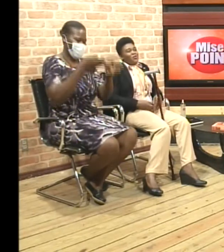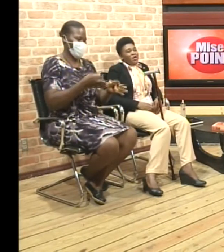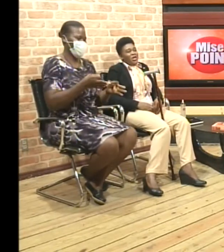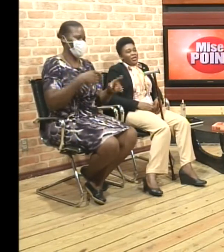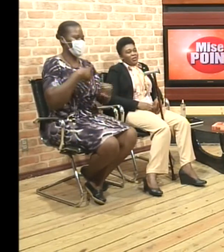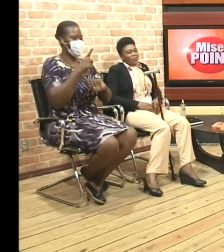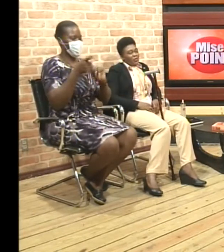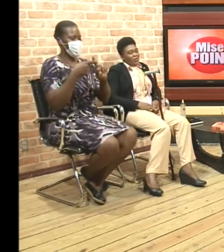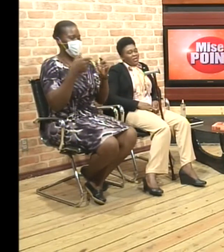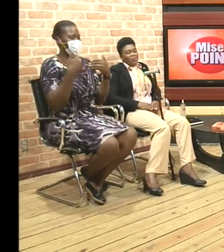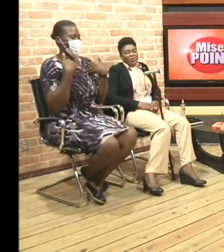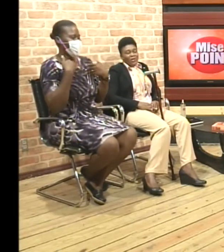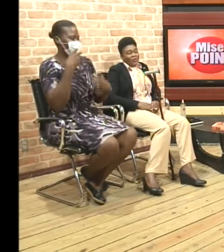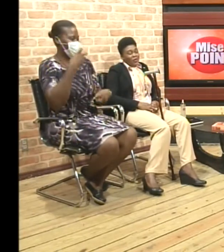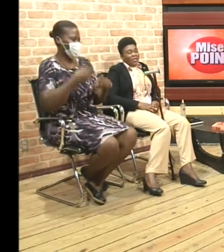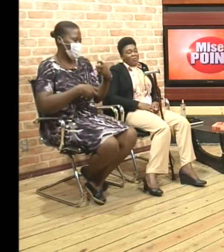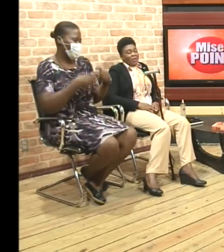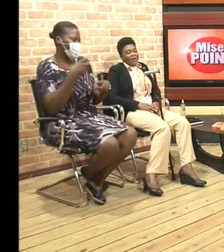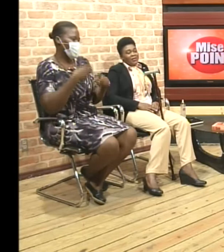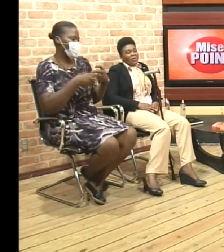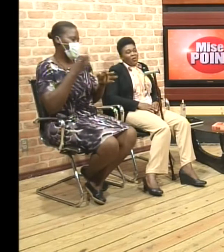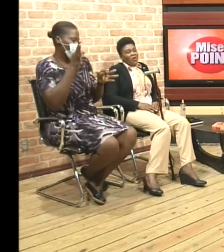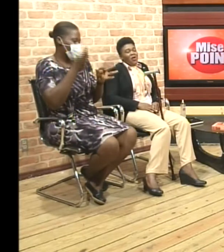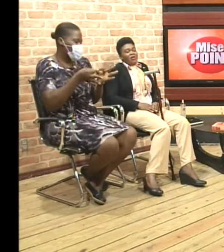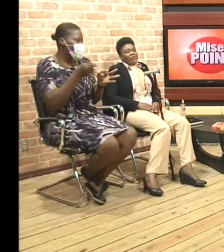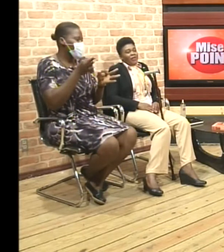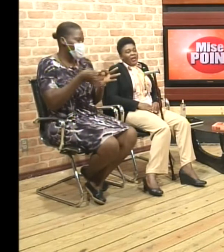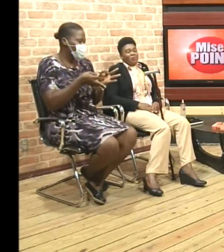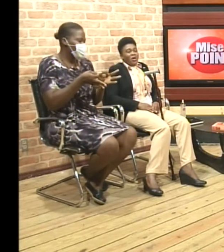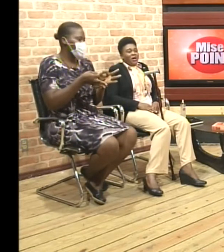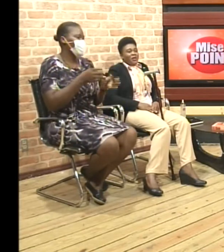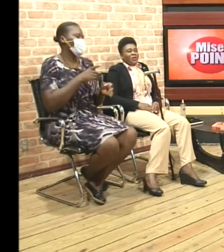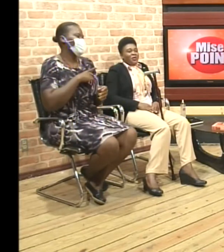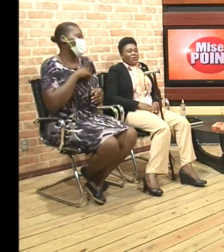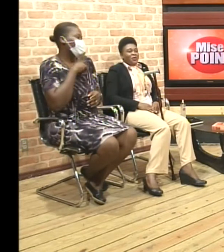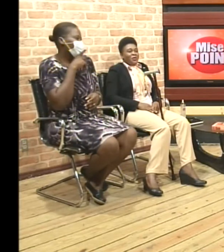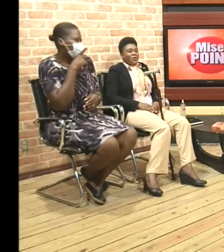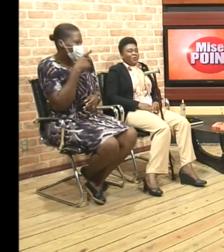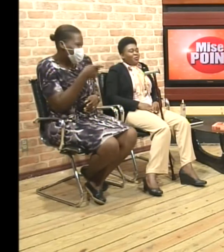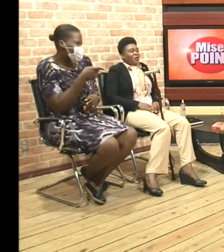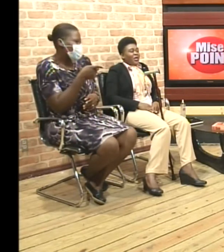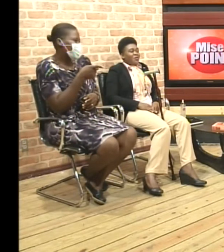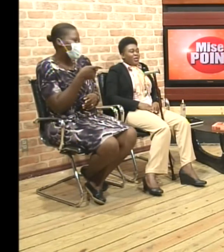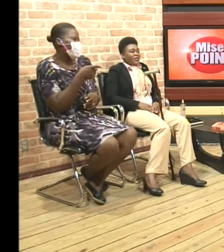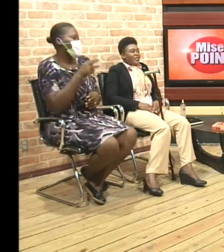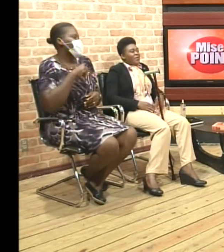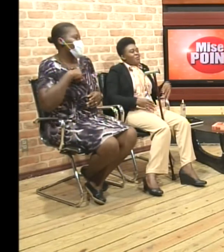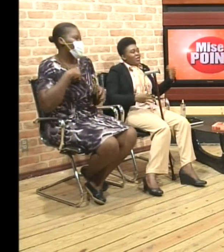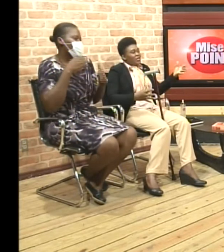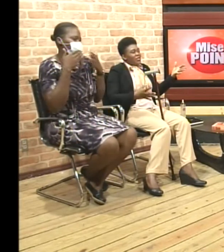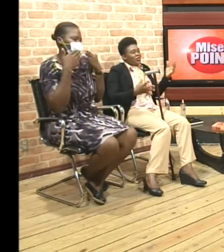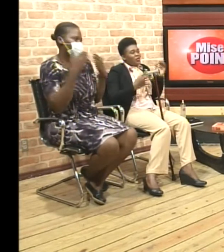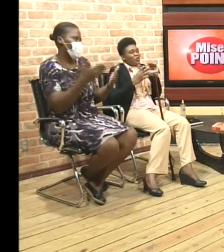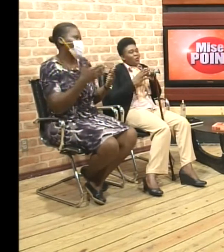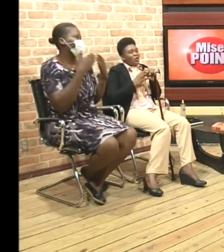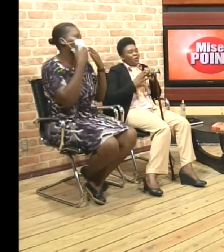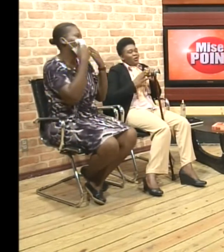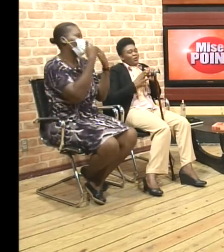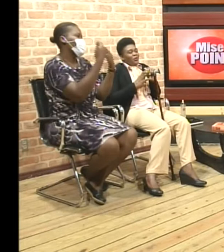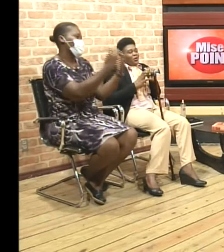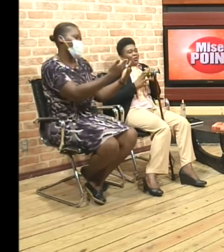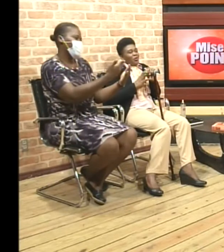Là, nous avons des difficultés pour question d'interprétation. Ouais. Vraiment, Muriel, merci. Et merci,